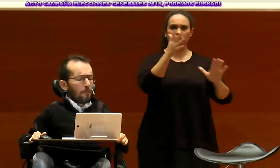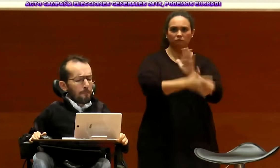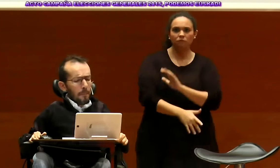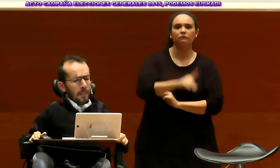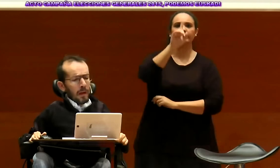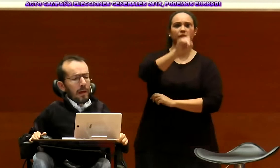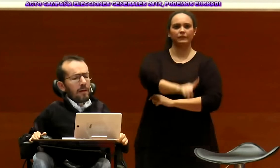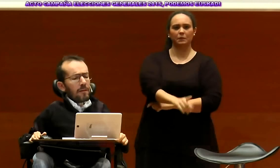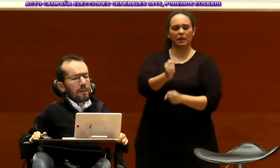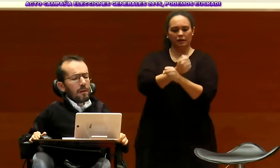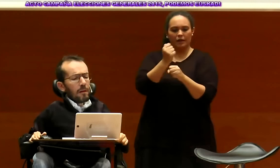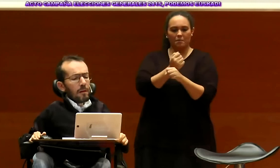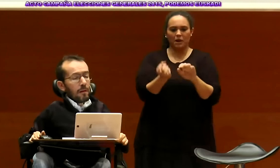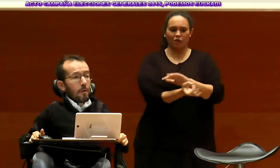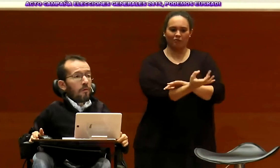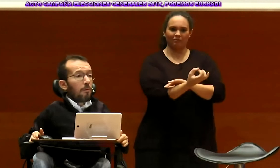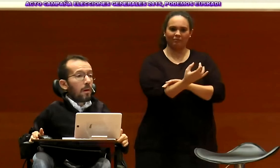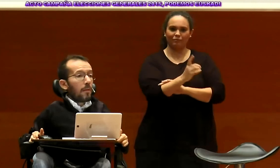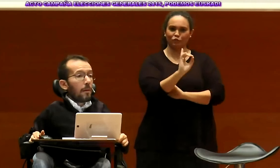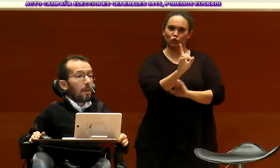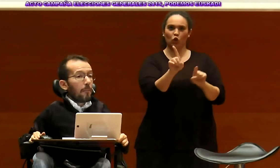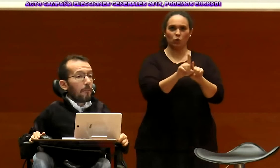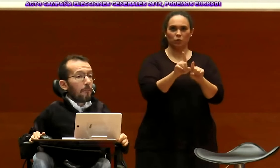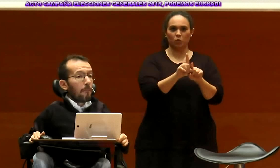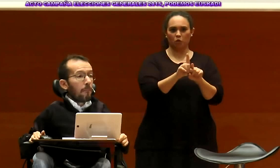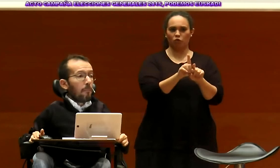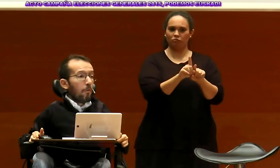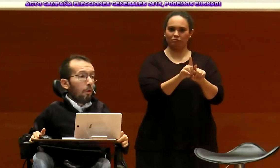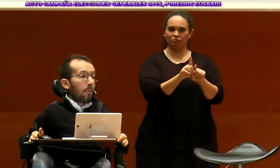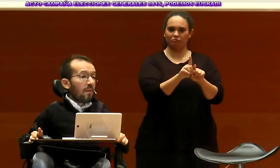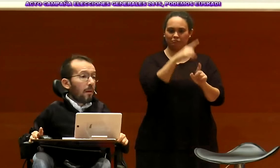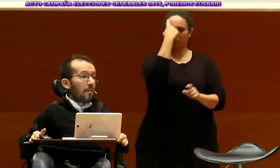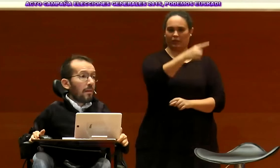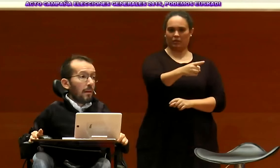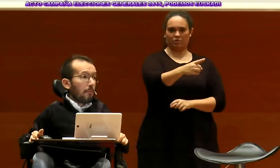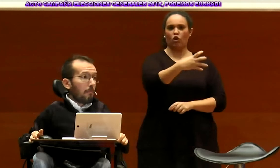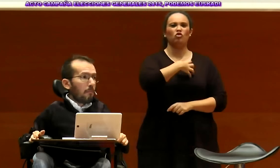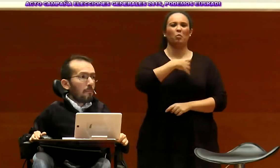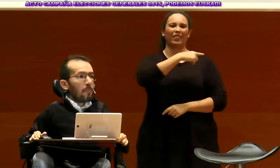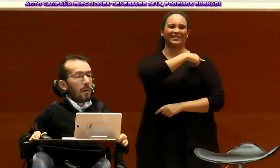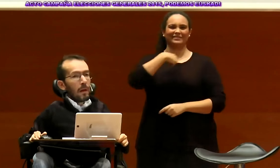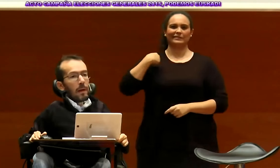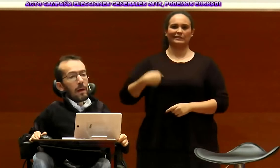caso es no deslocalizable, no te lo puedes llevar a China,